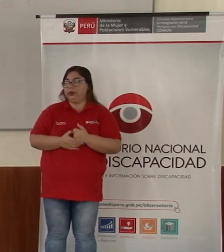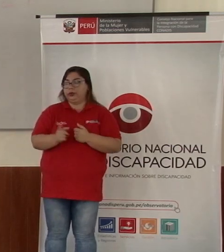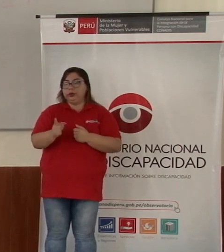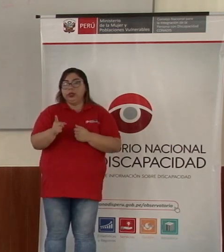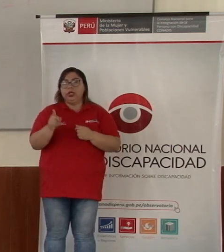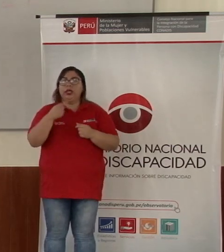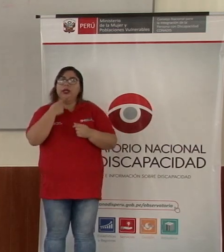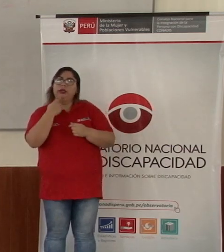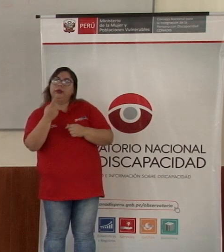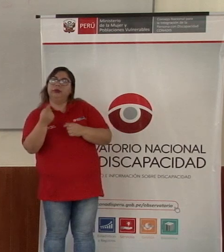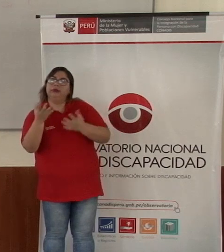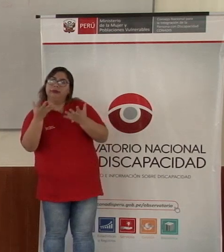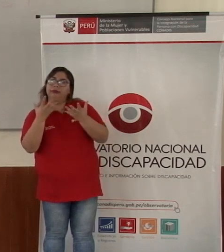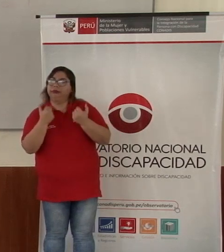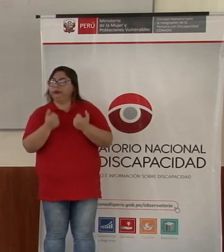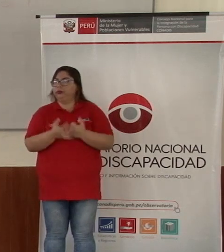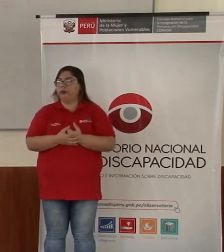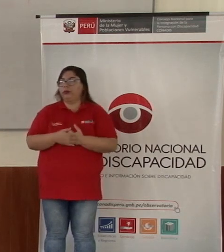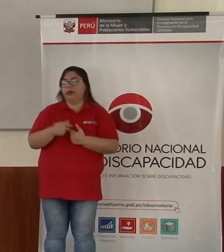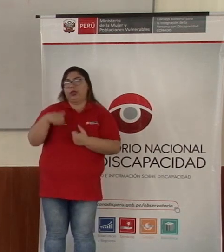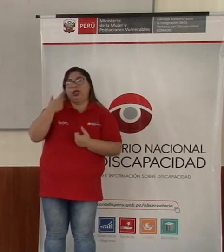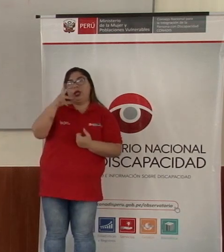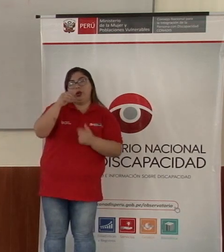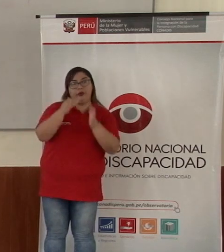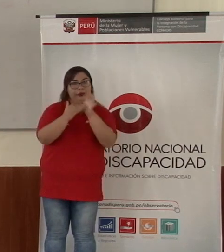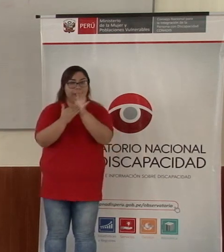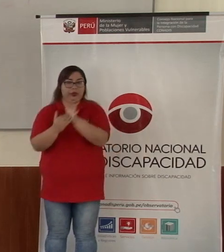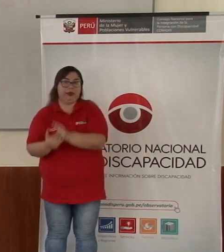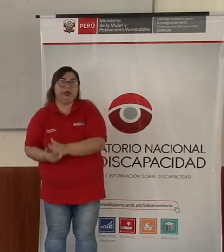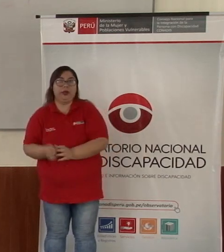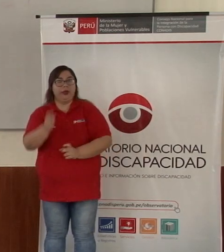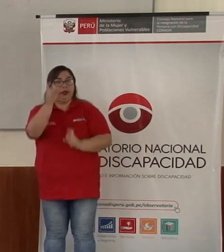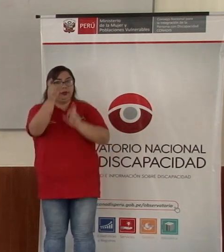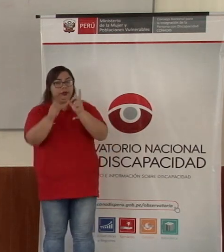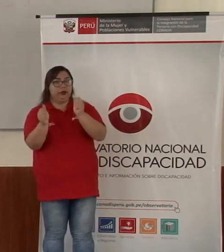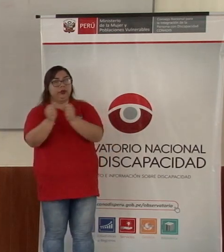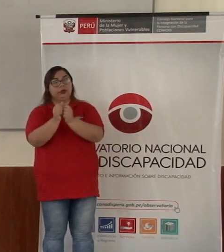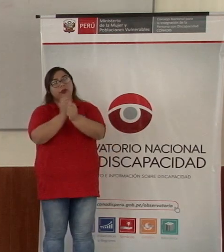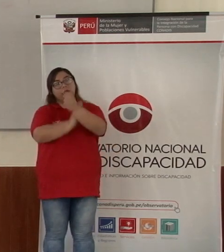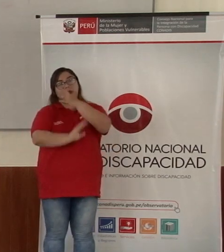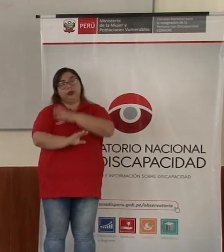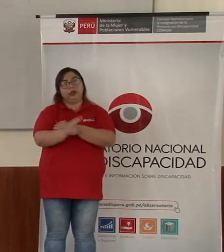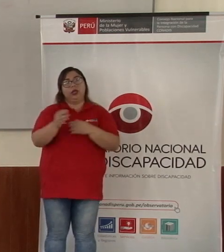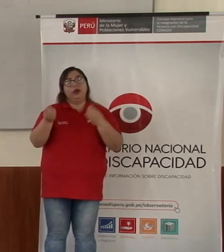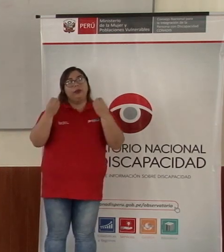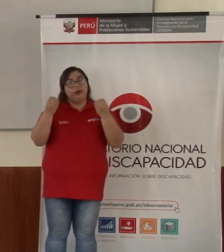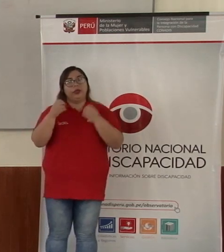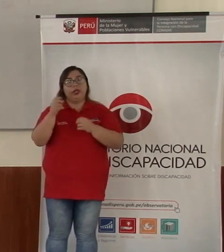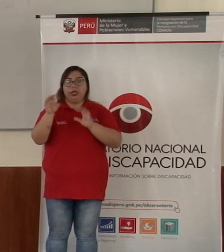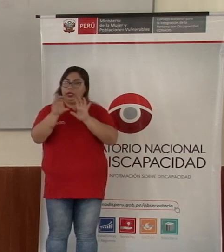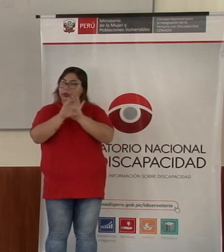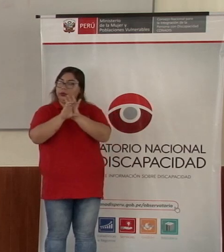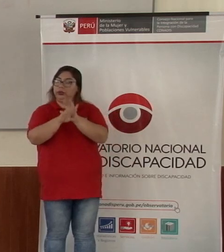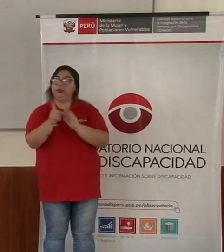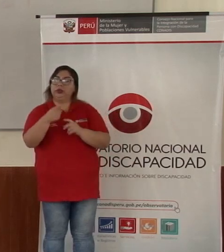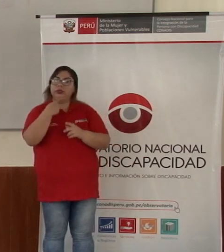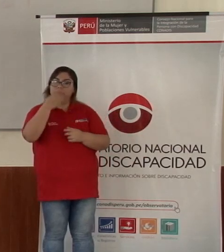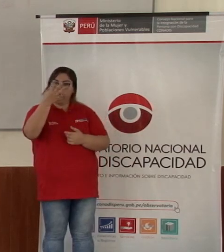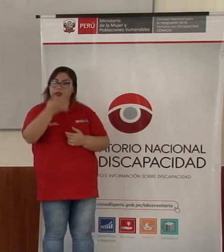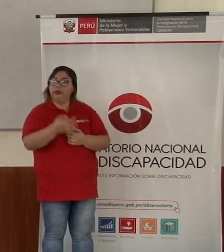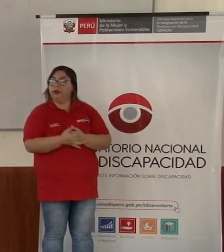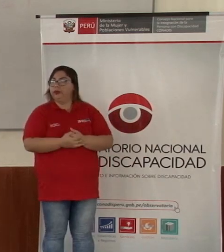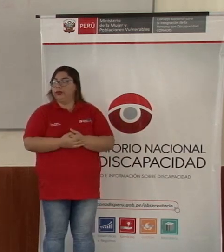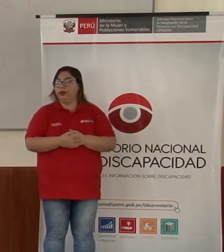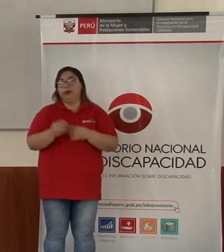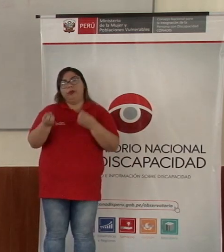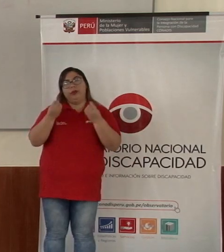tan garantista que no discriminaba a las personas con discapacidad? ¿Por qué la Constitución, si es tan perfecta, por